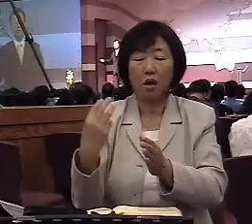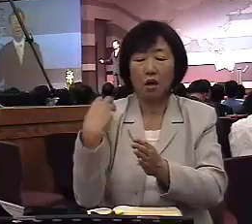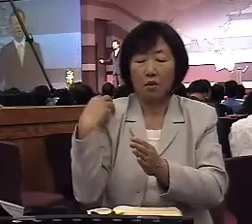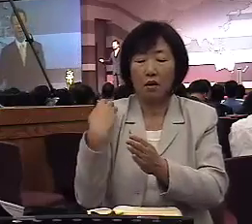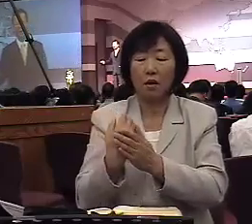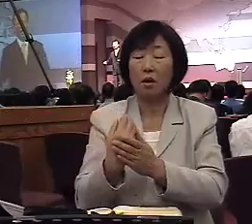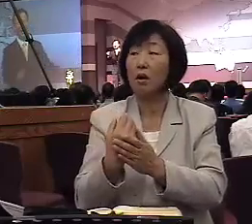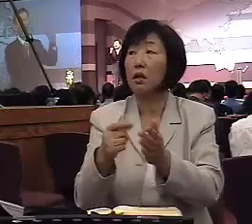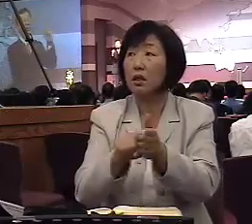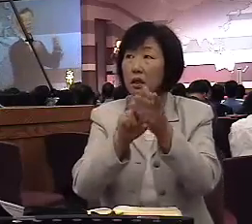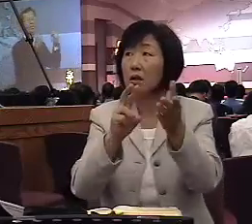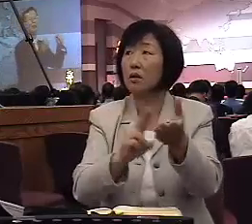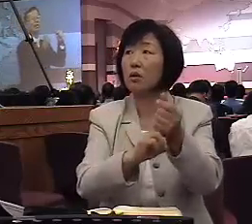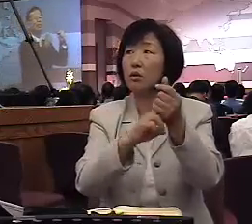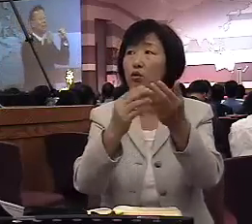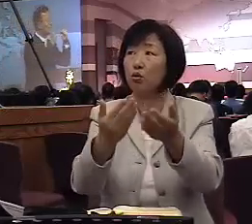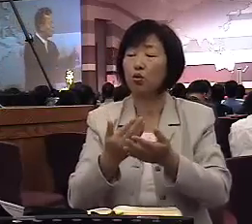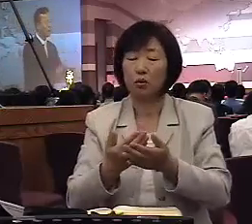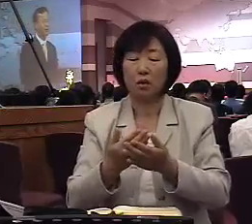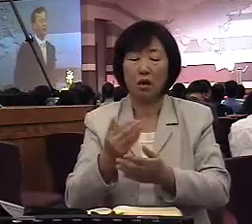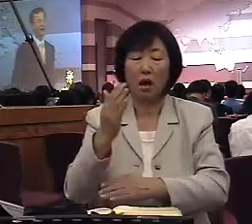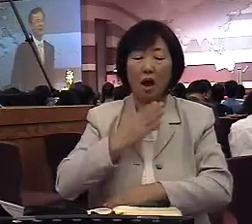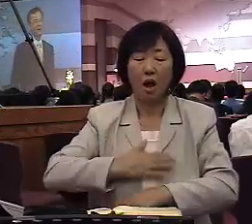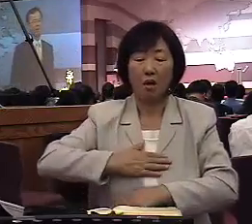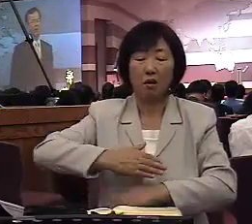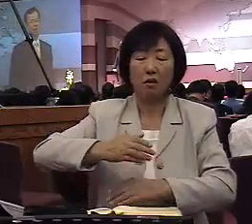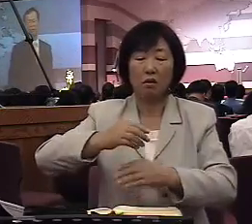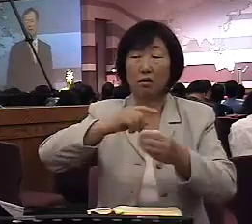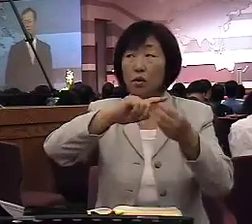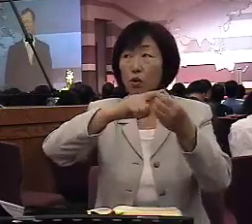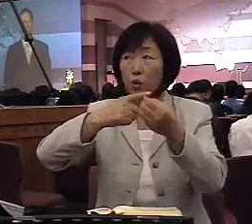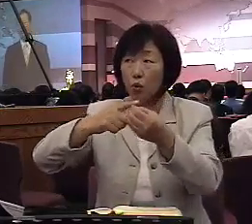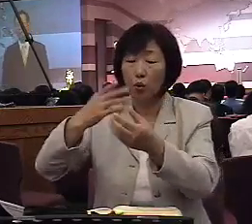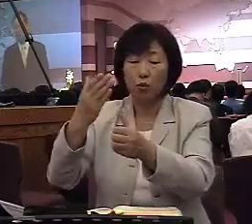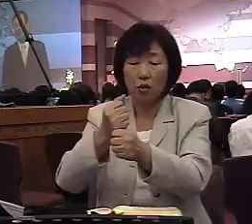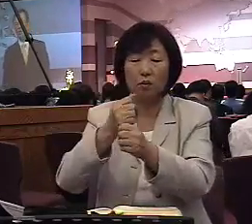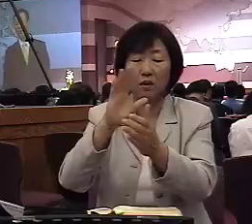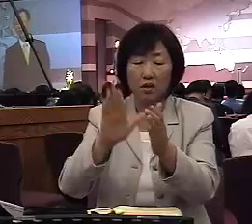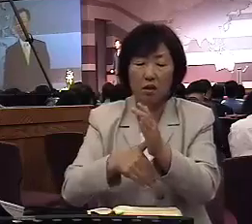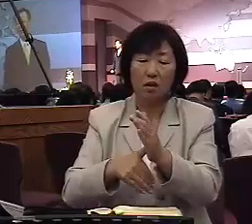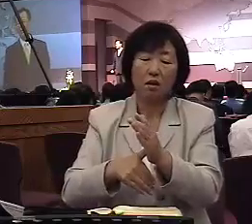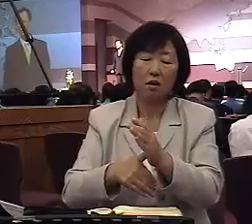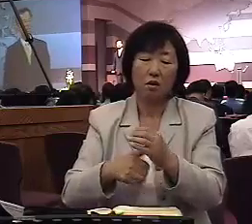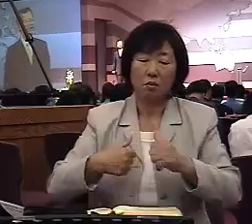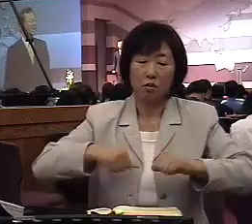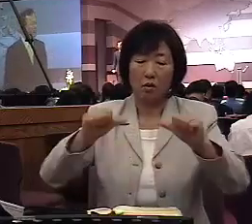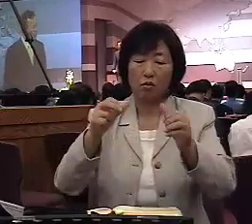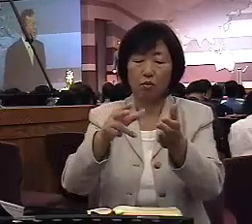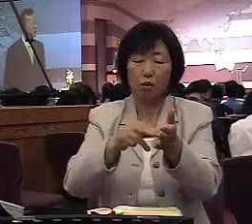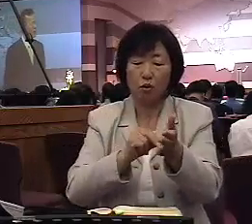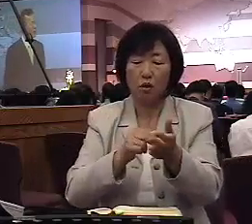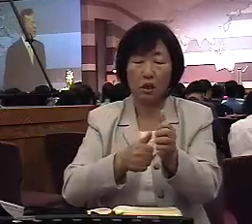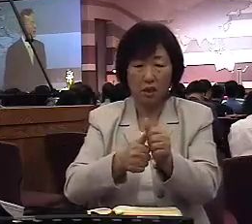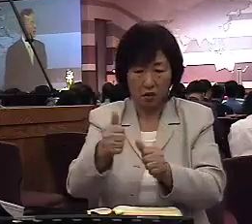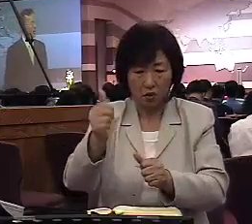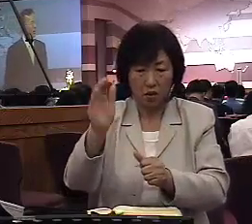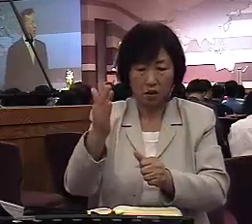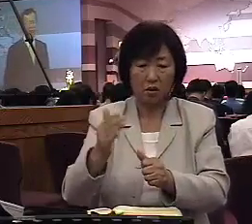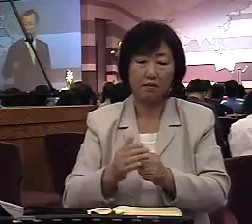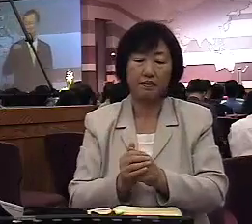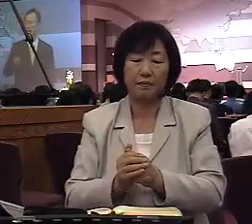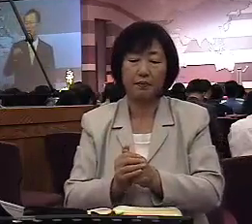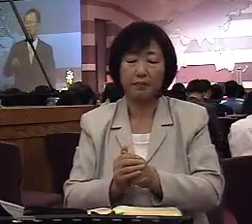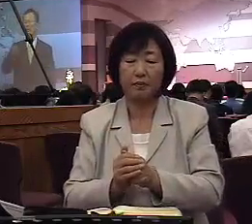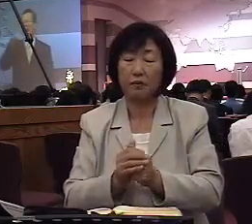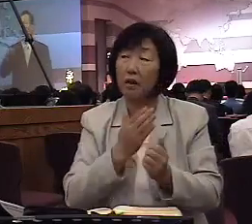기적을 주시리라. 내가 아는 그 말씀을 붙잡을 때 포기할 수밖에 없는 문제도 이기게 되더라고요.